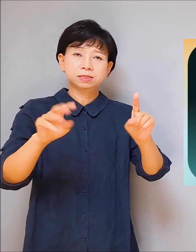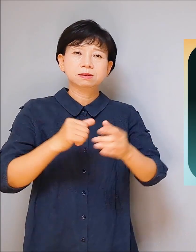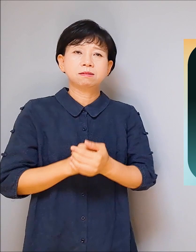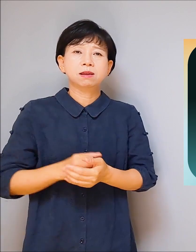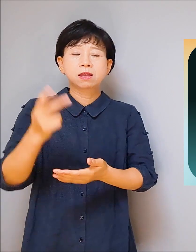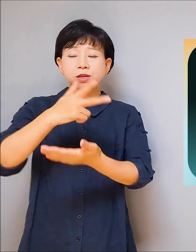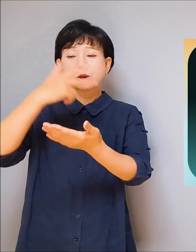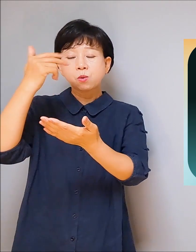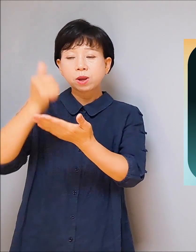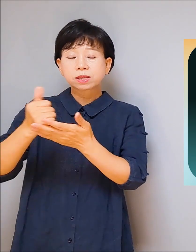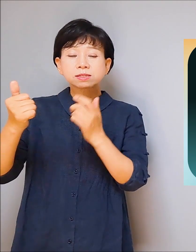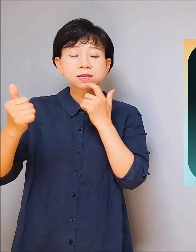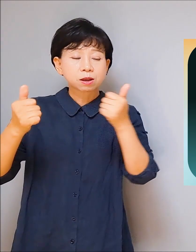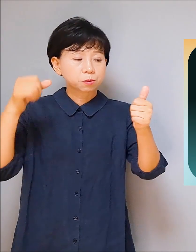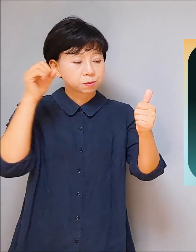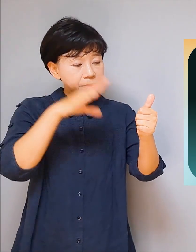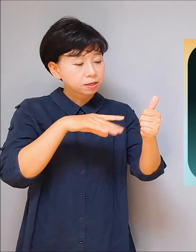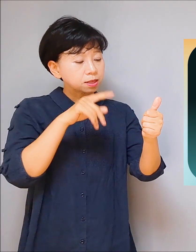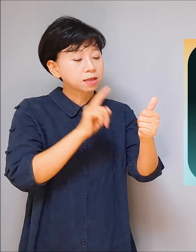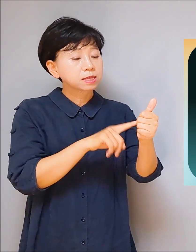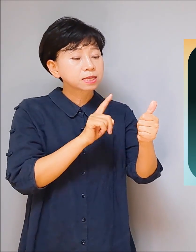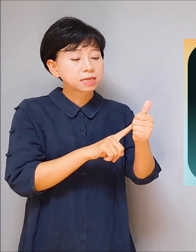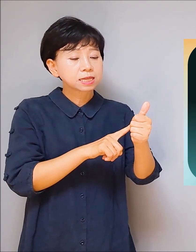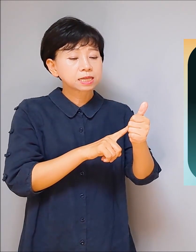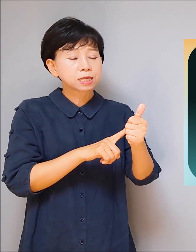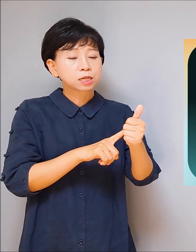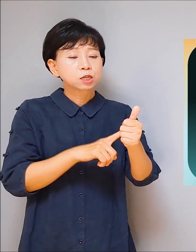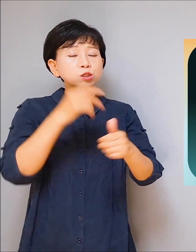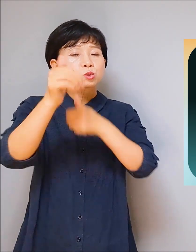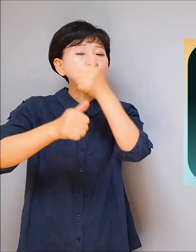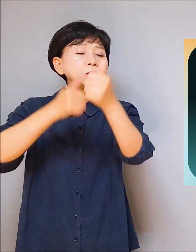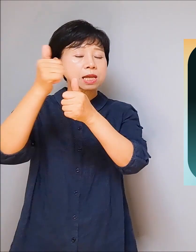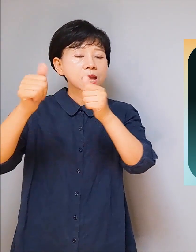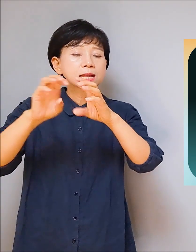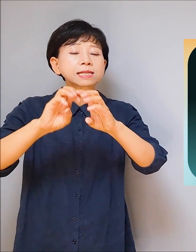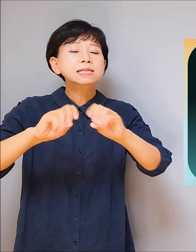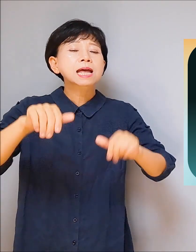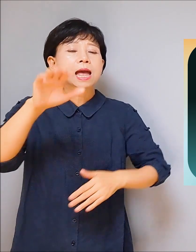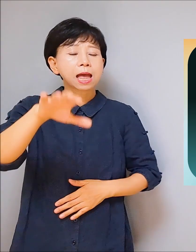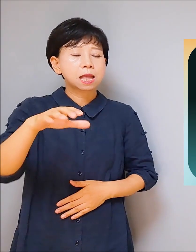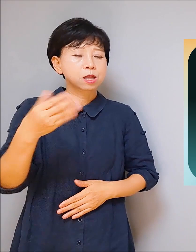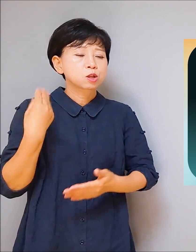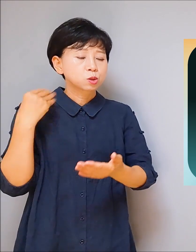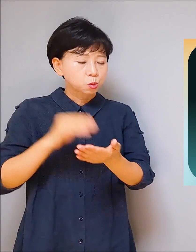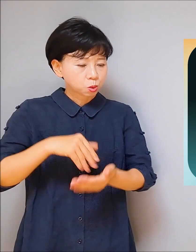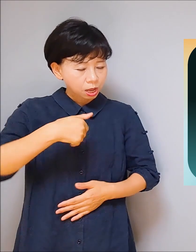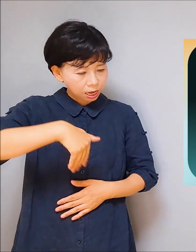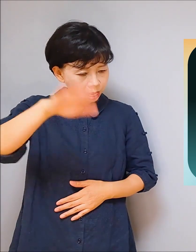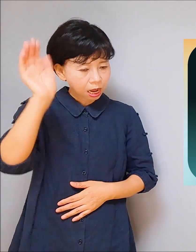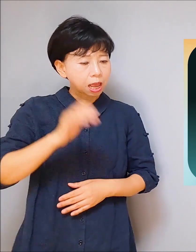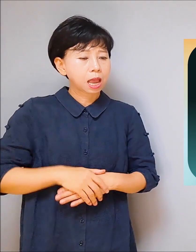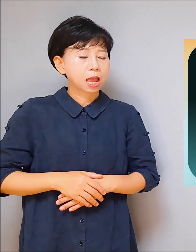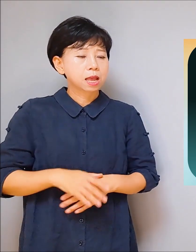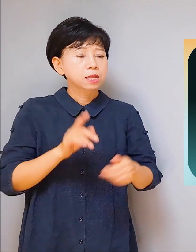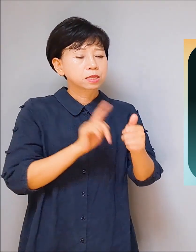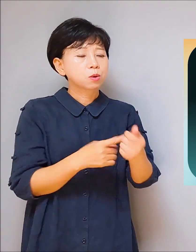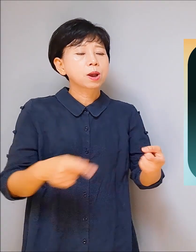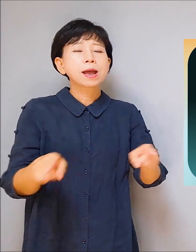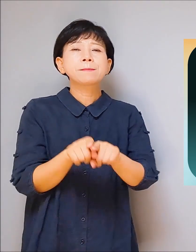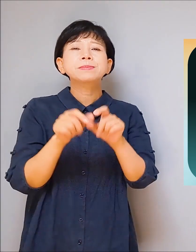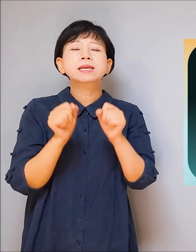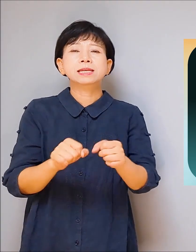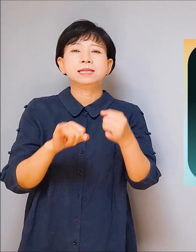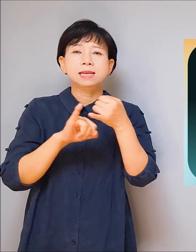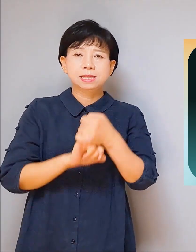야곱에게 이르시되 내 조상의 땅 내 족속에게로 돌아가라, 내가 너와 함께 있으리라 하신지라.